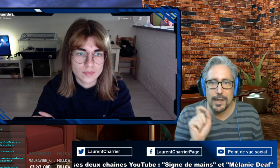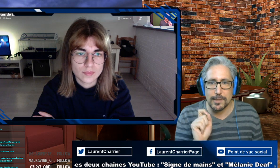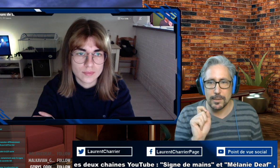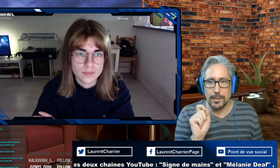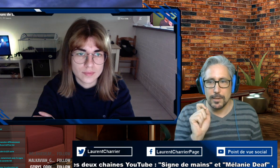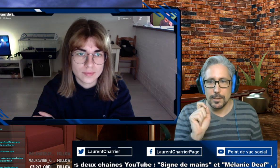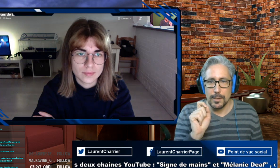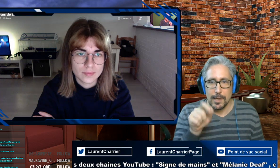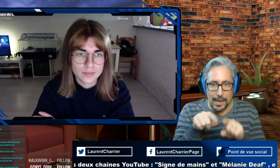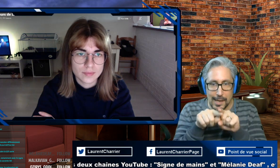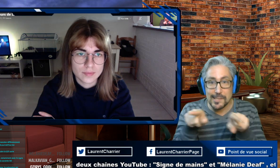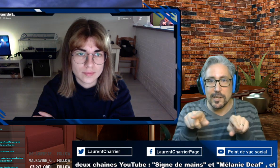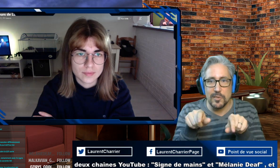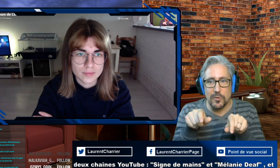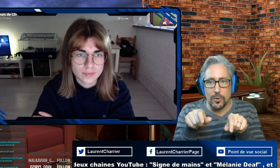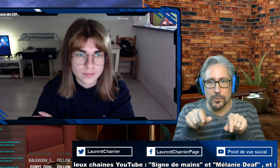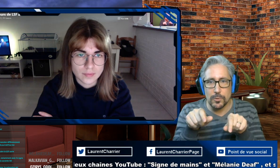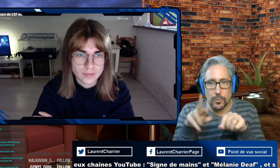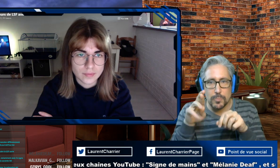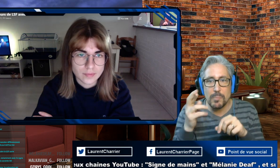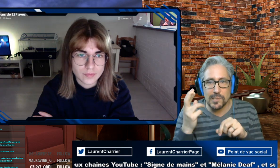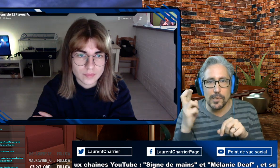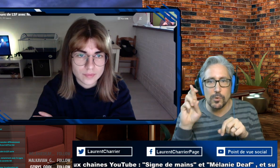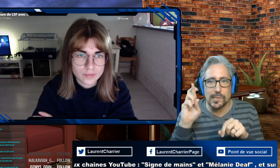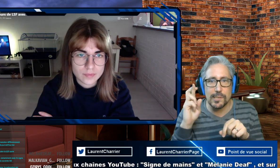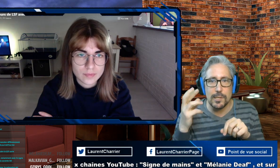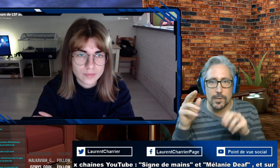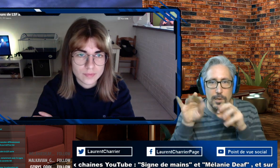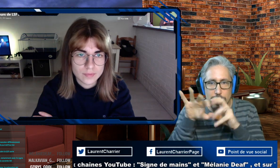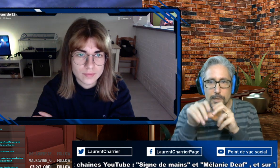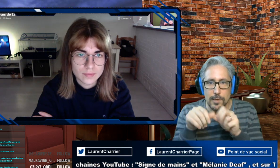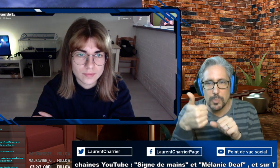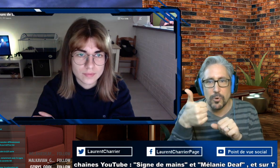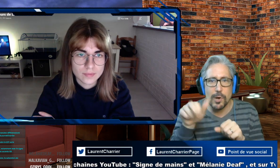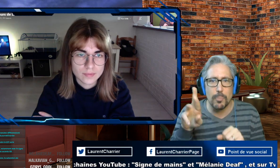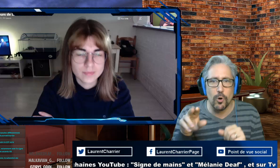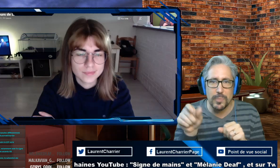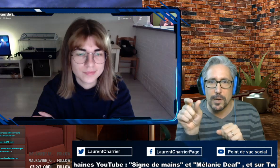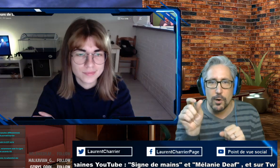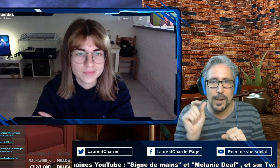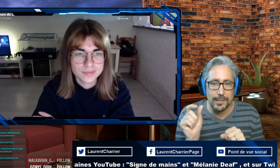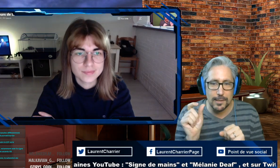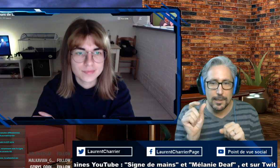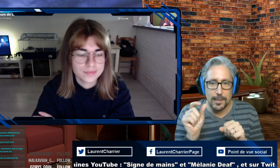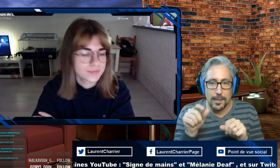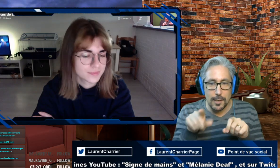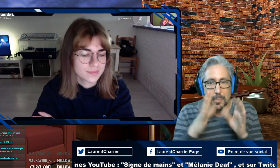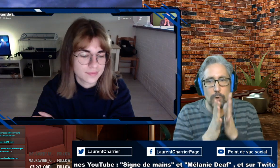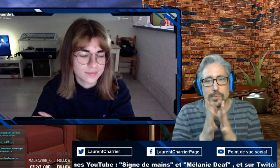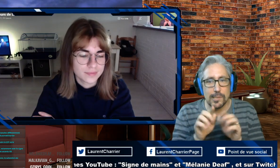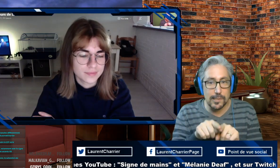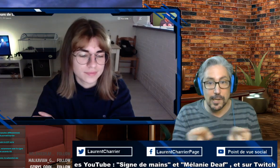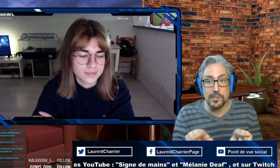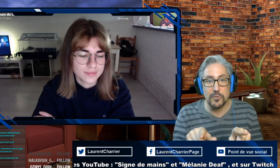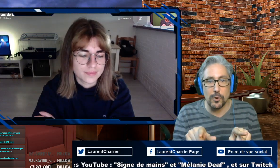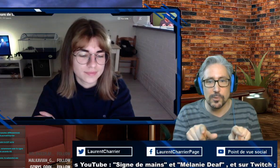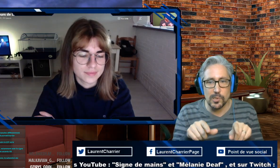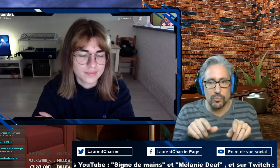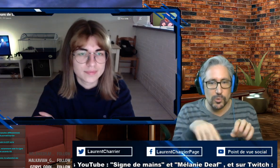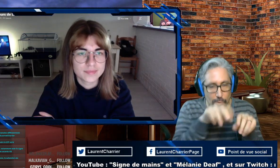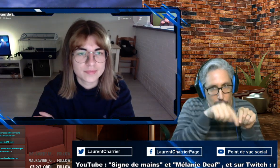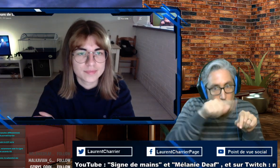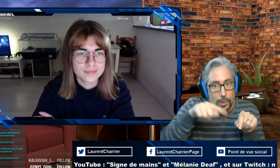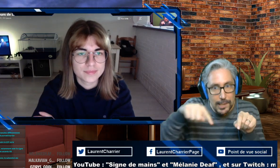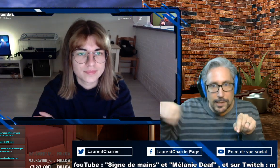première lettre, elle sera différente. Donc, même si le signe, il prend la première lettre, bah, le signe il sera différent